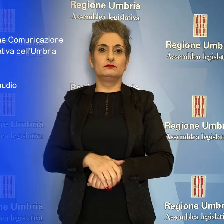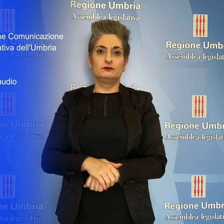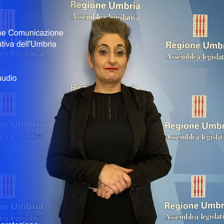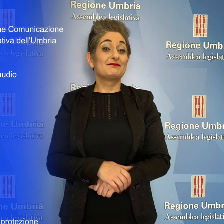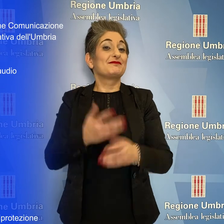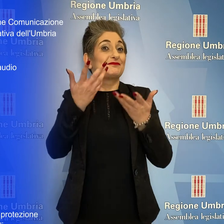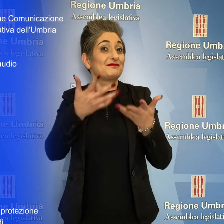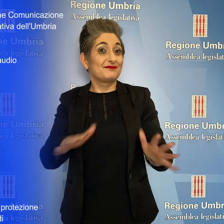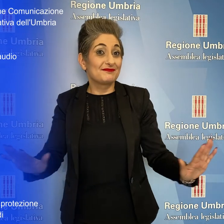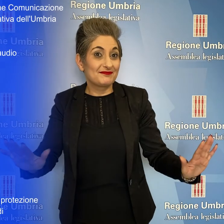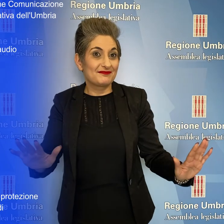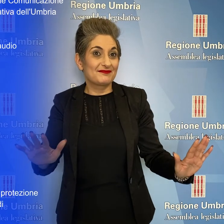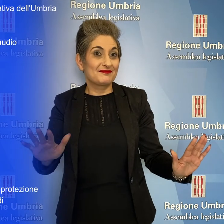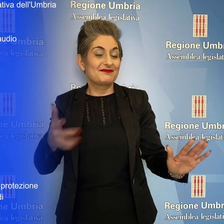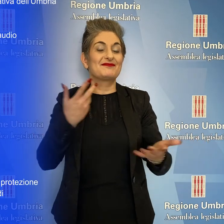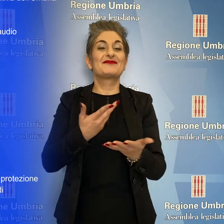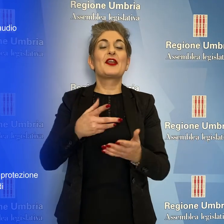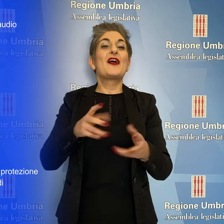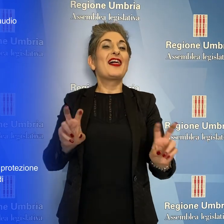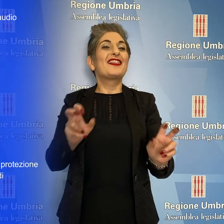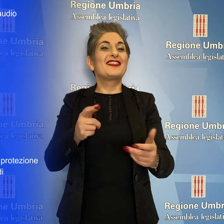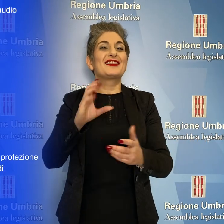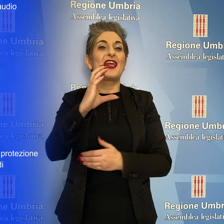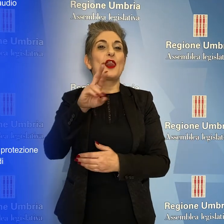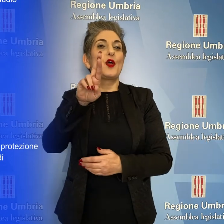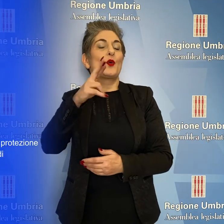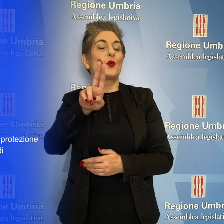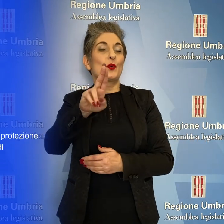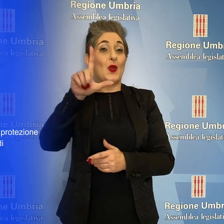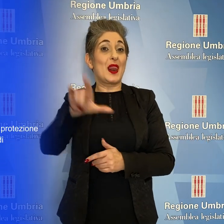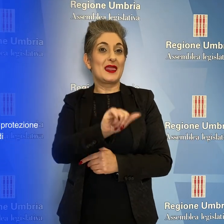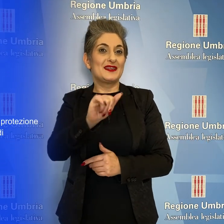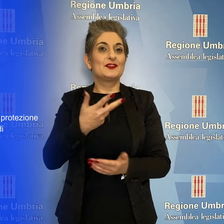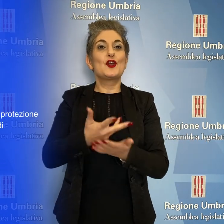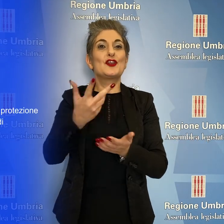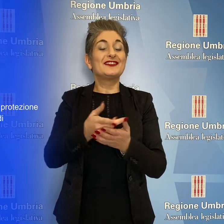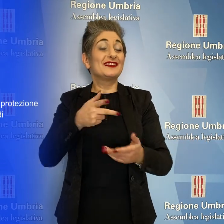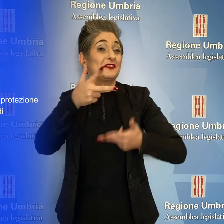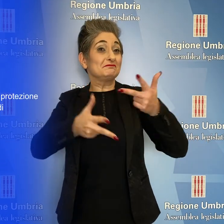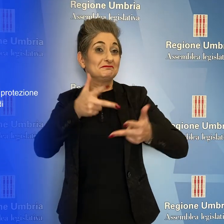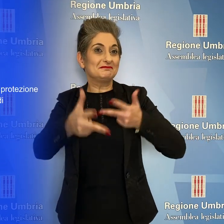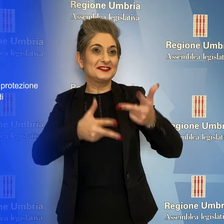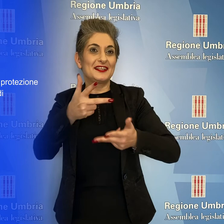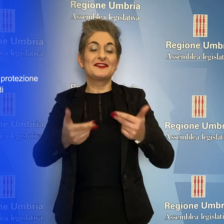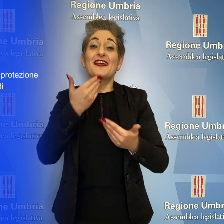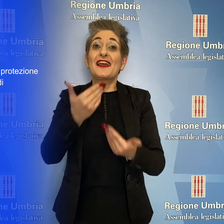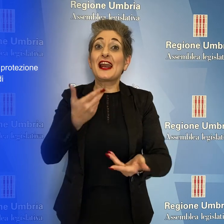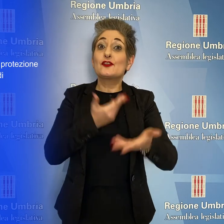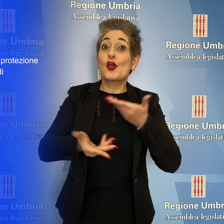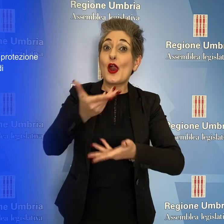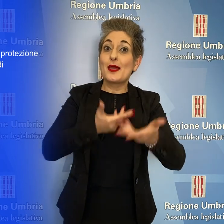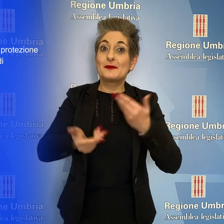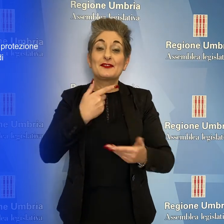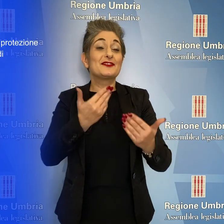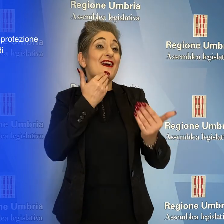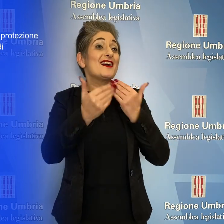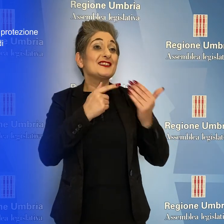Ed è tutto per questa edizione di Telecrullis, il notiziario nella lingua dei segni, frutto della collaborazione tra l'Assemblea